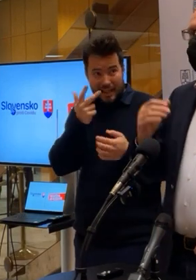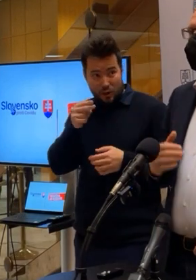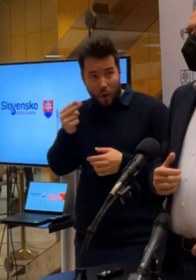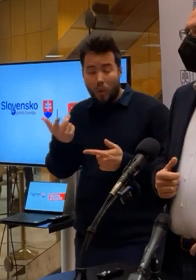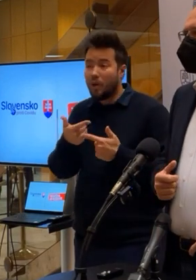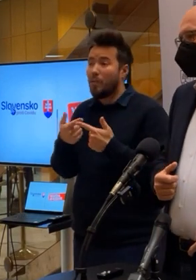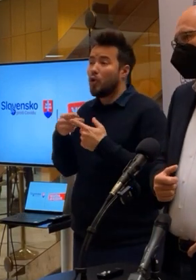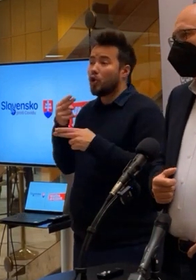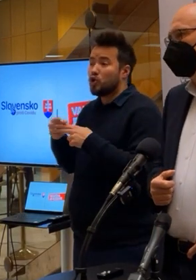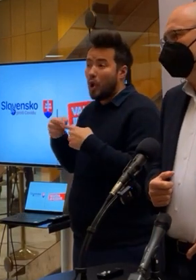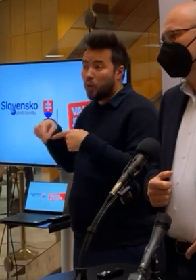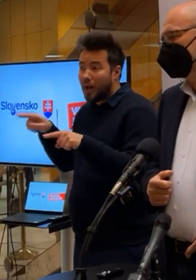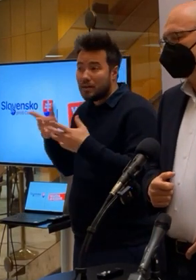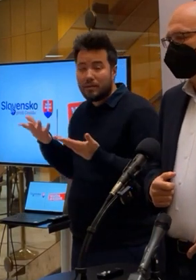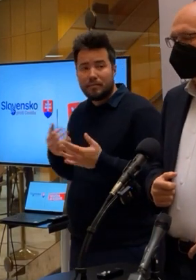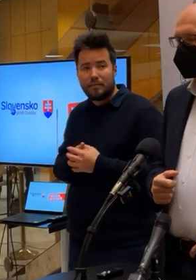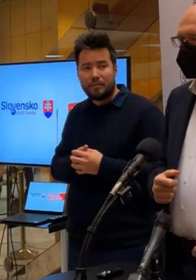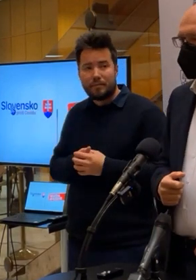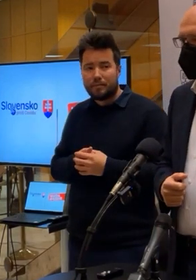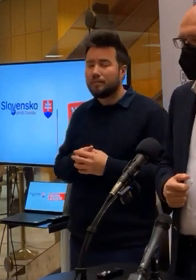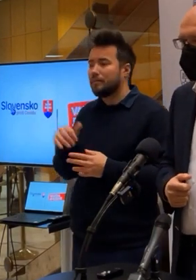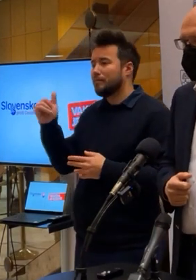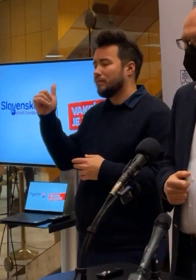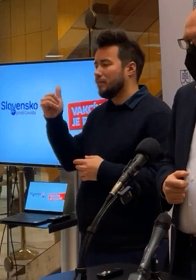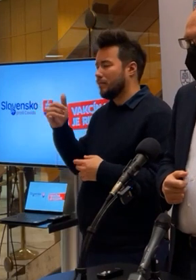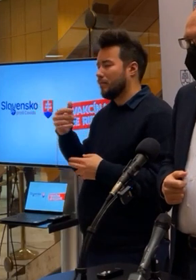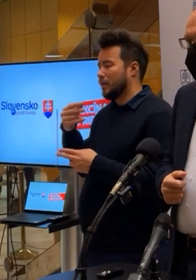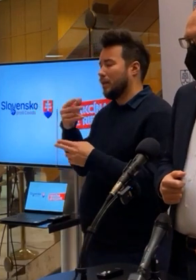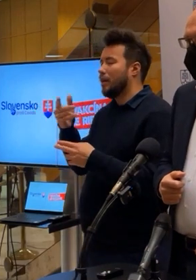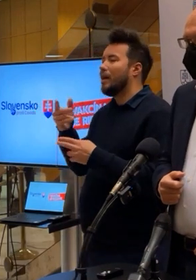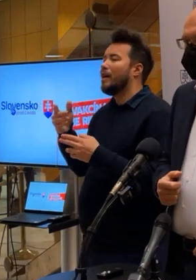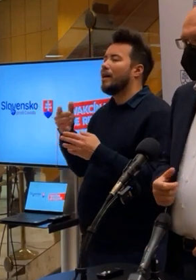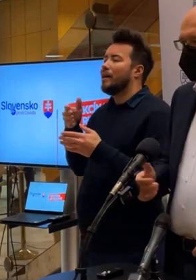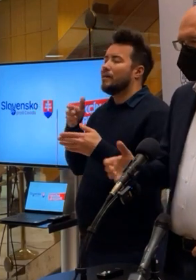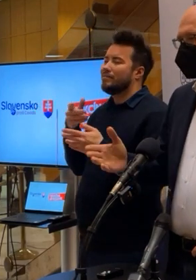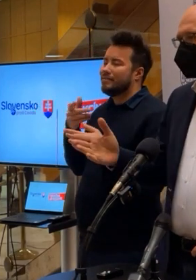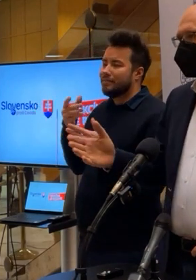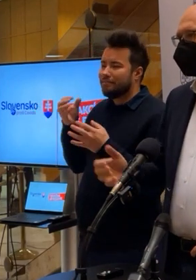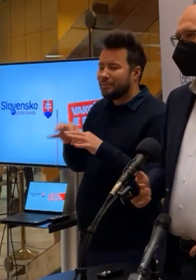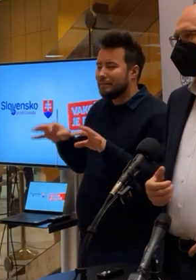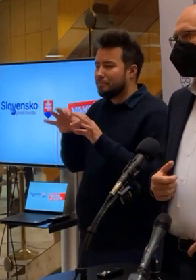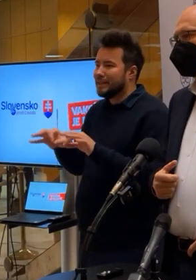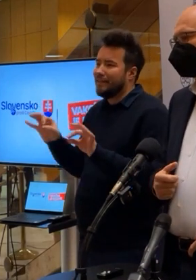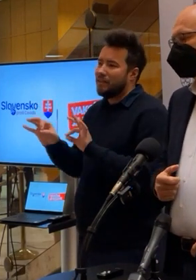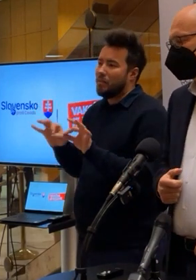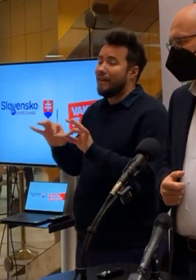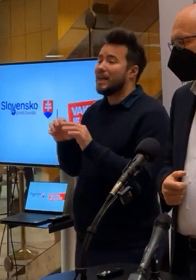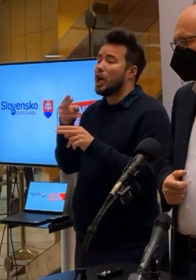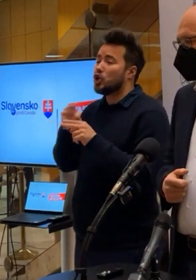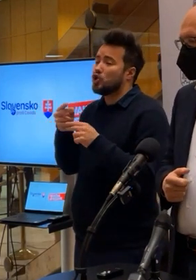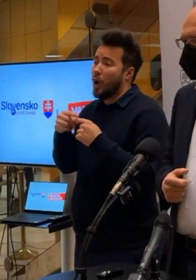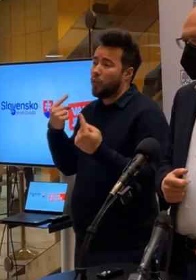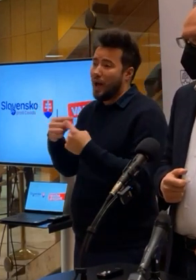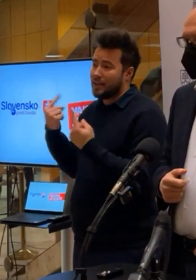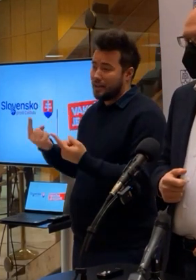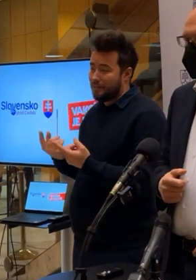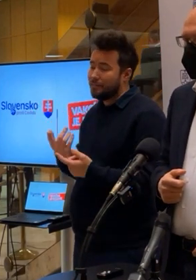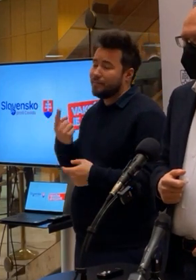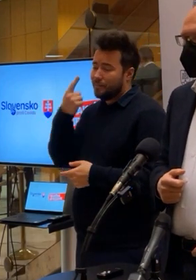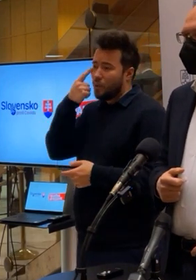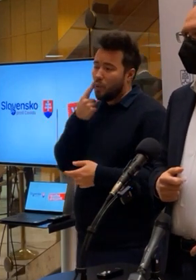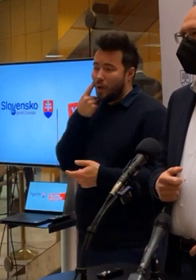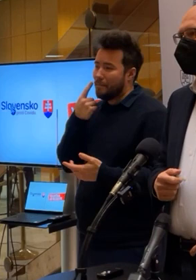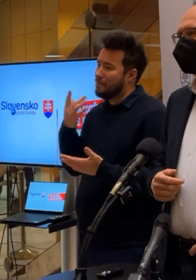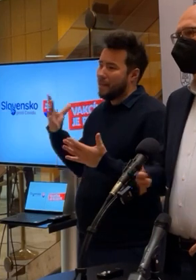Áno, najdlhšia debata bola o reštauráciách, ale ako som už povedal, mrzí ma, že toto